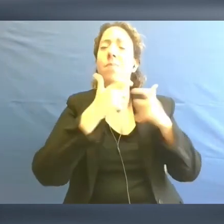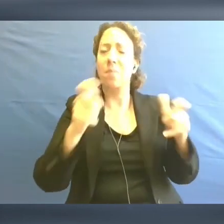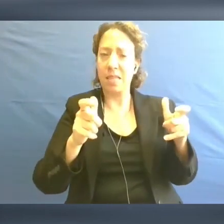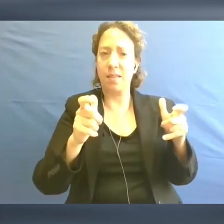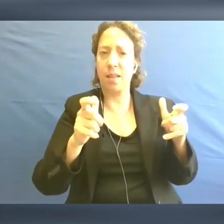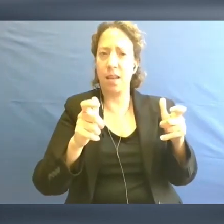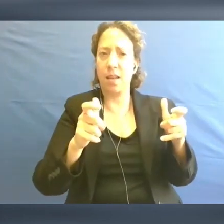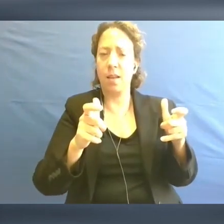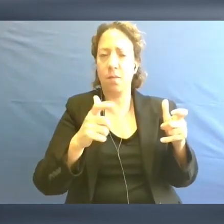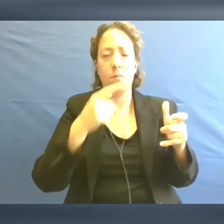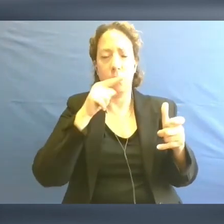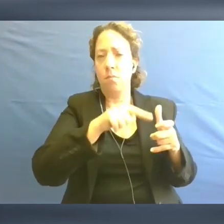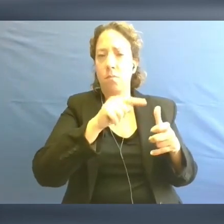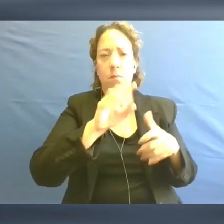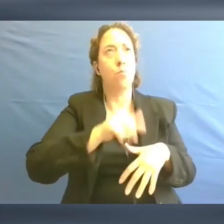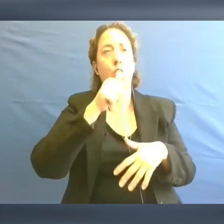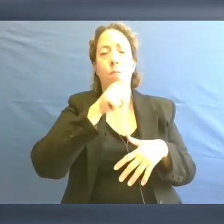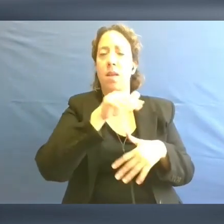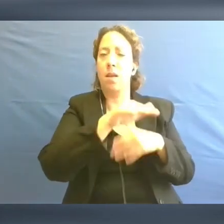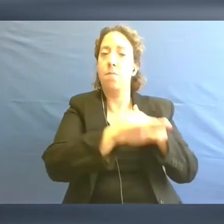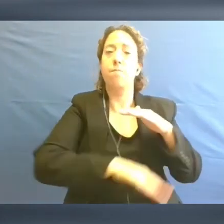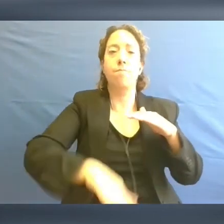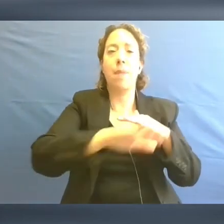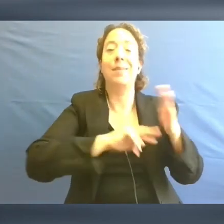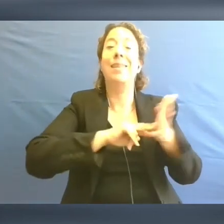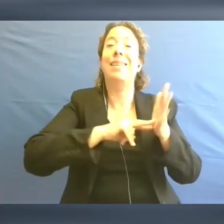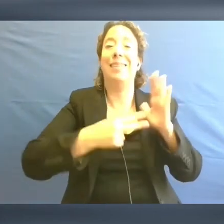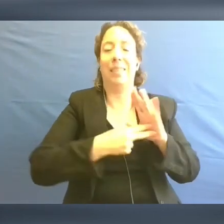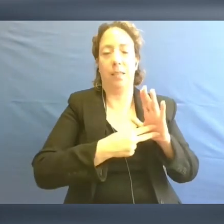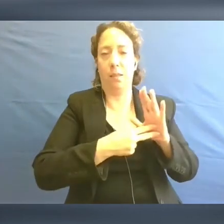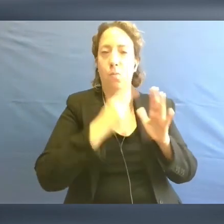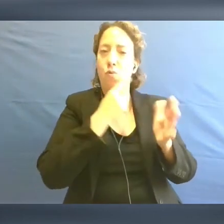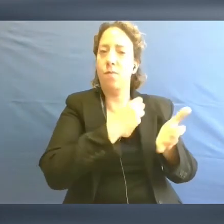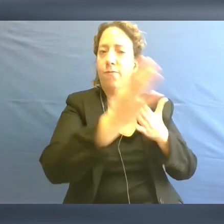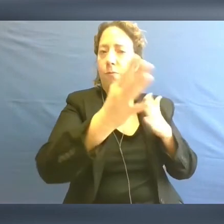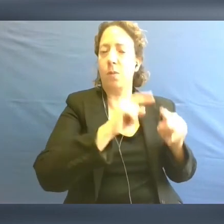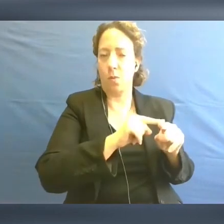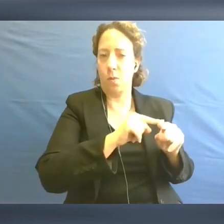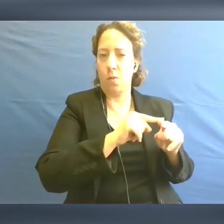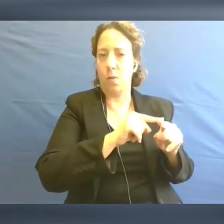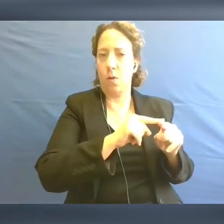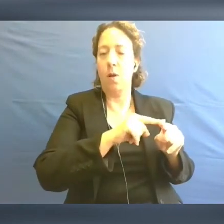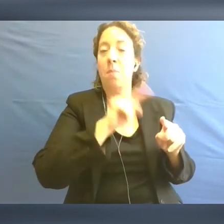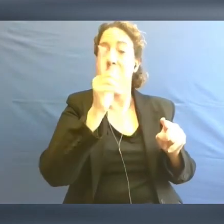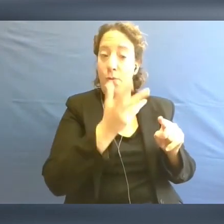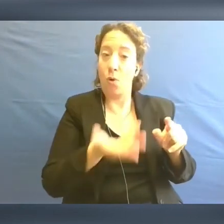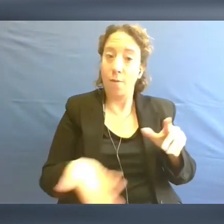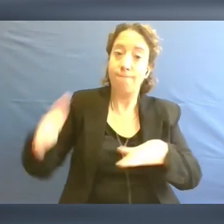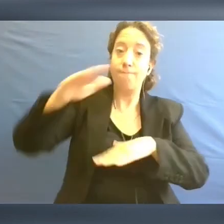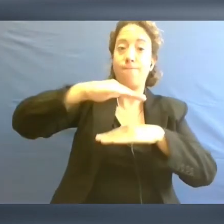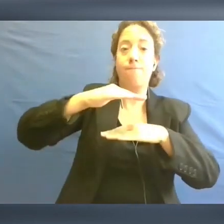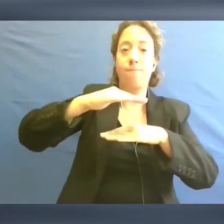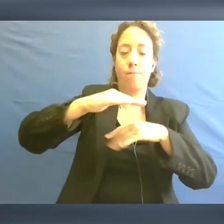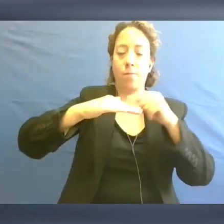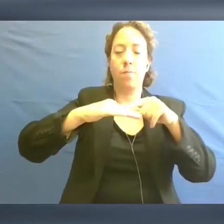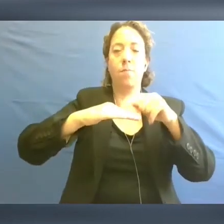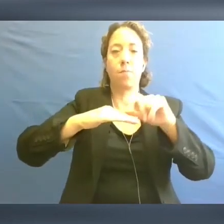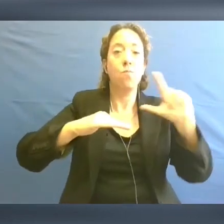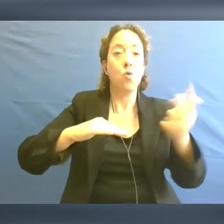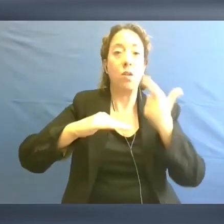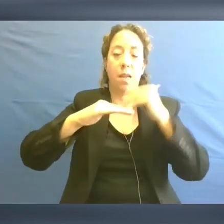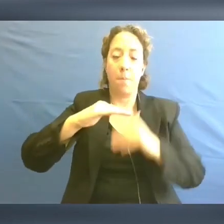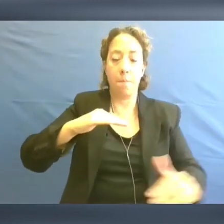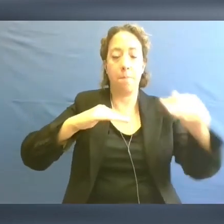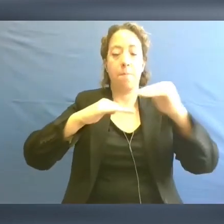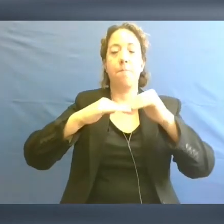nous apparaît être le premier niveau technique de l'information. Il faut rajouter une deuxième brique, un deuxième niveau,